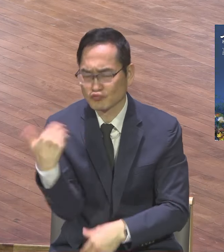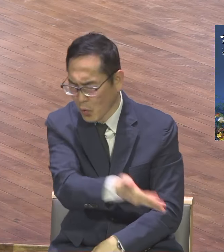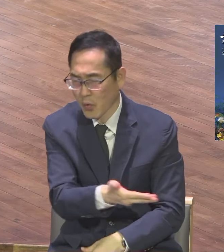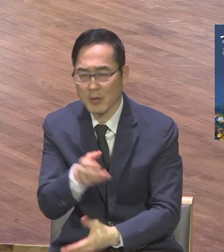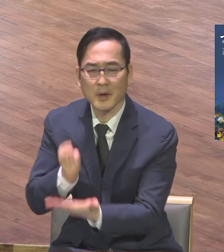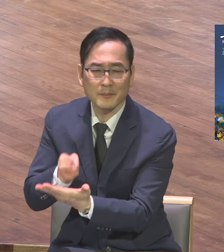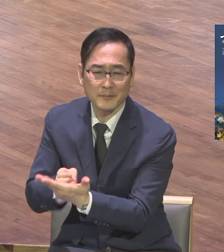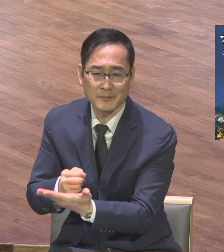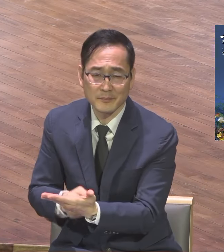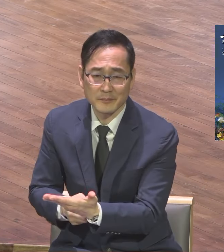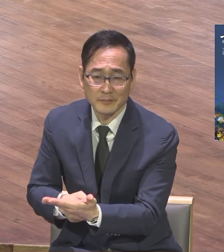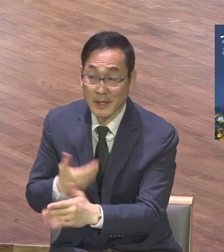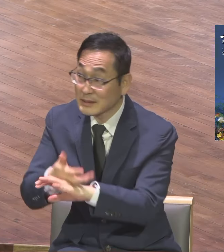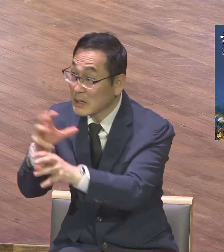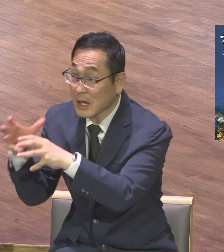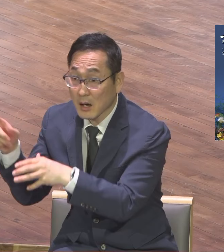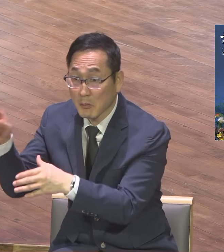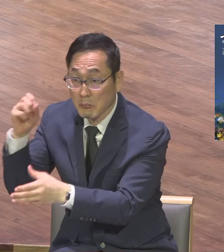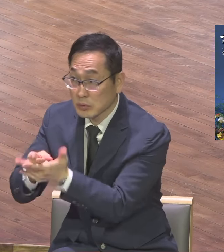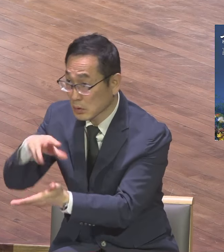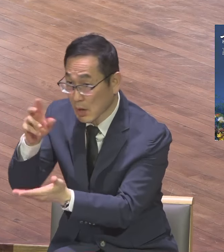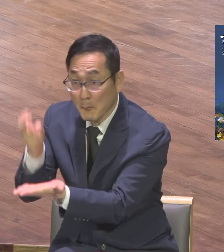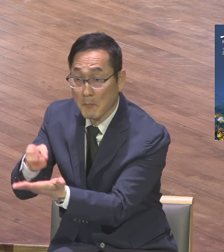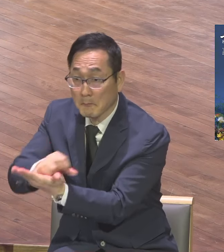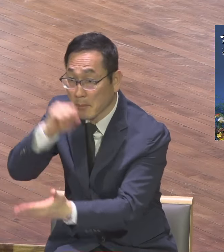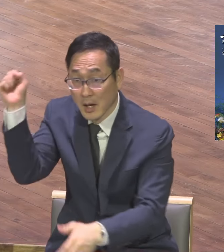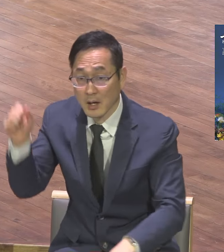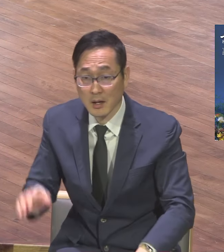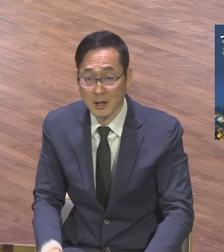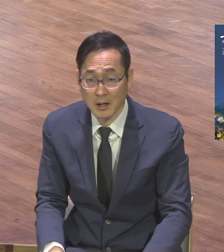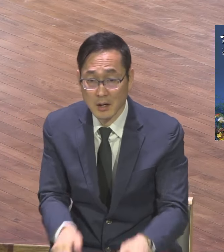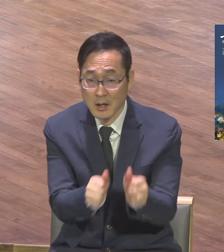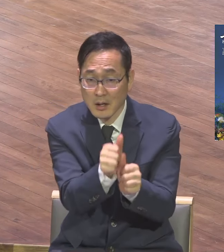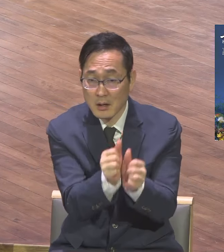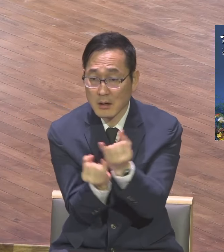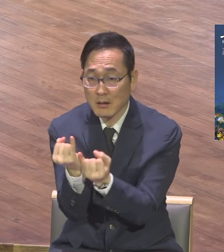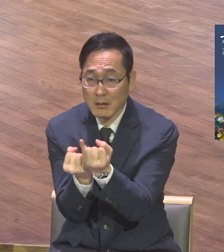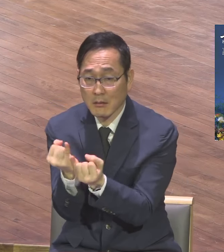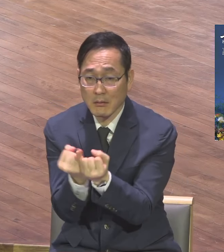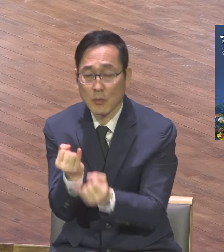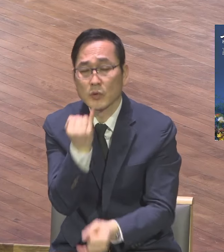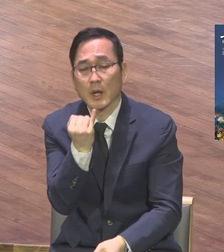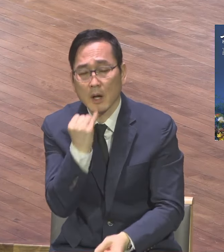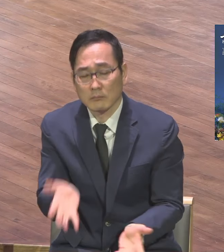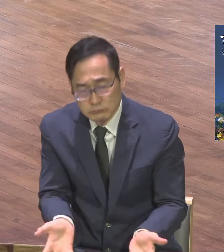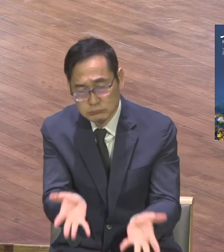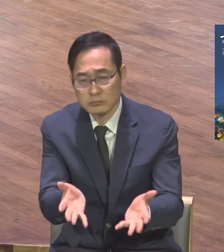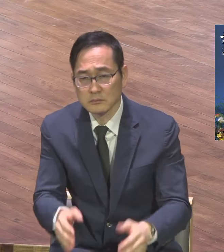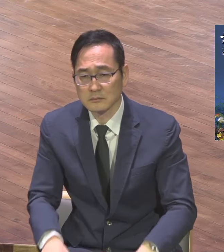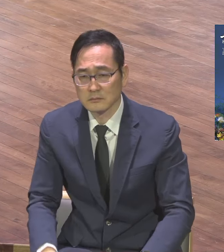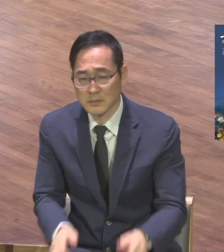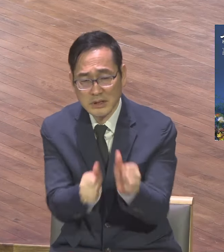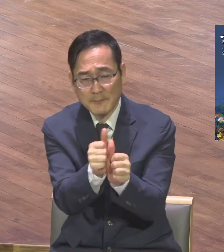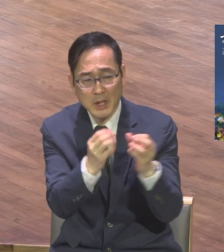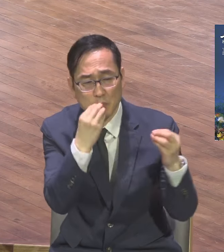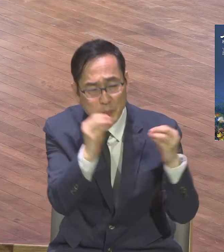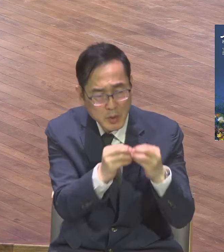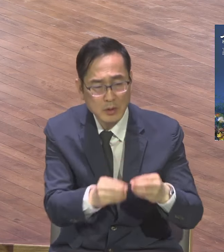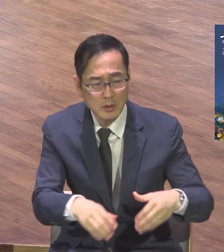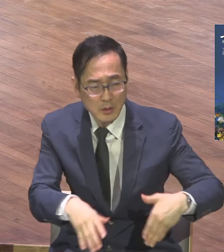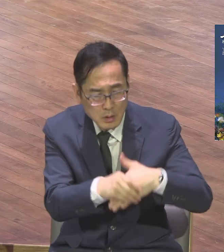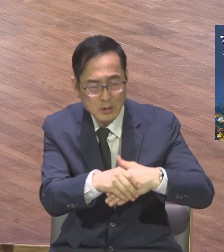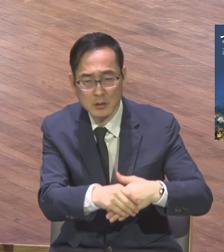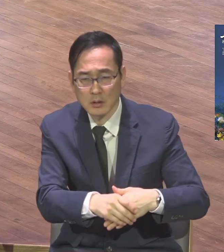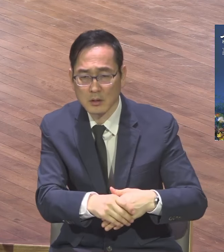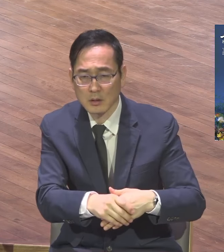다 허락했어요. 남자 남자끼리 자고 여자에게 자고 손잡고 다니고 키스하고. 야,